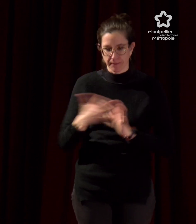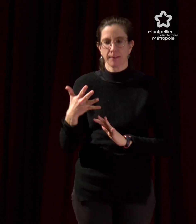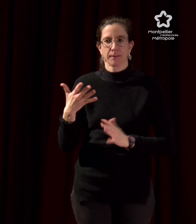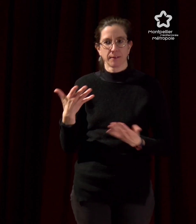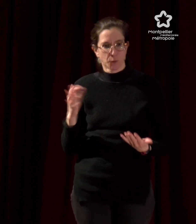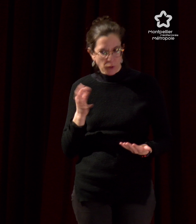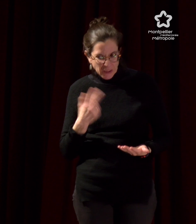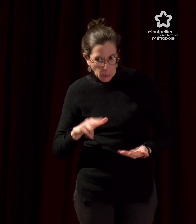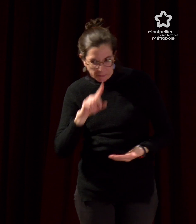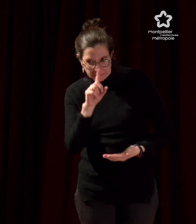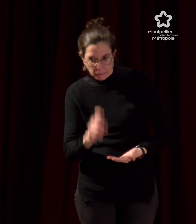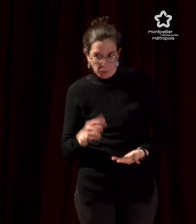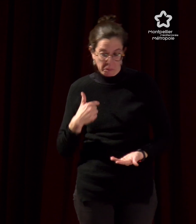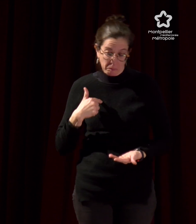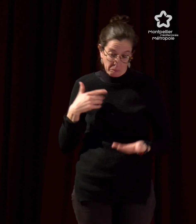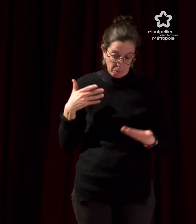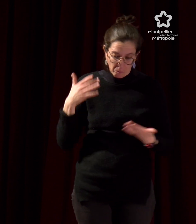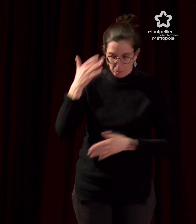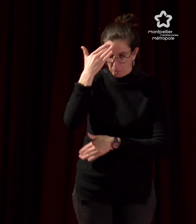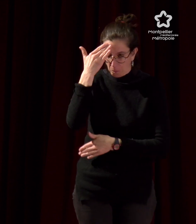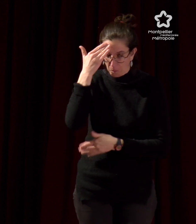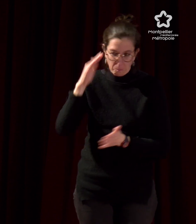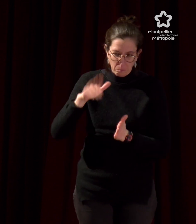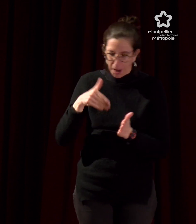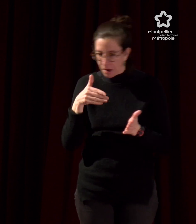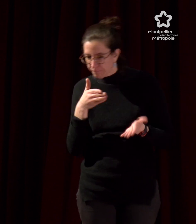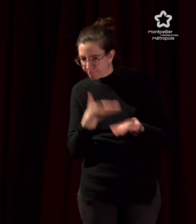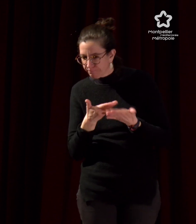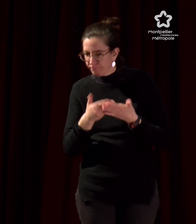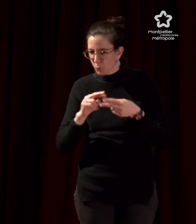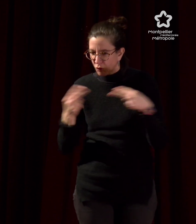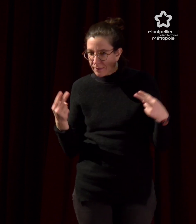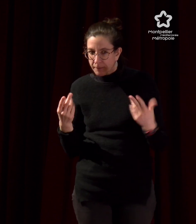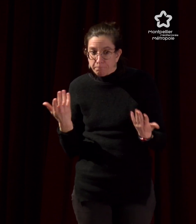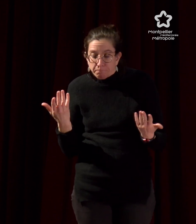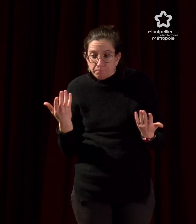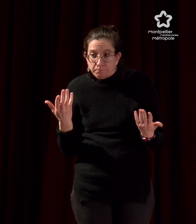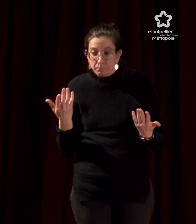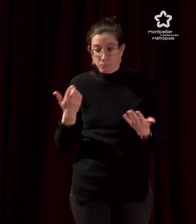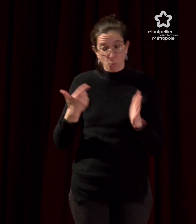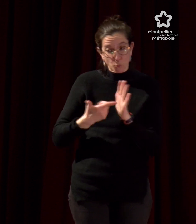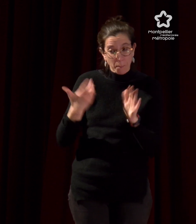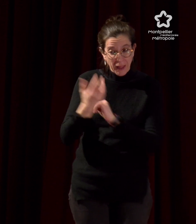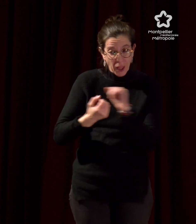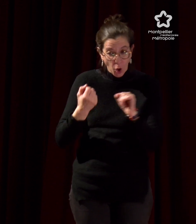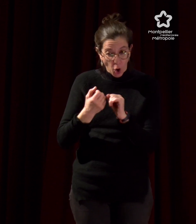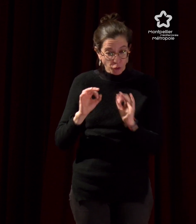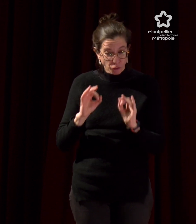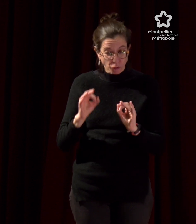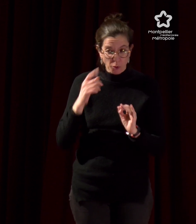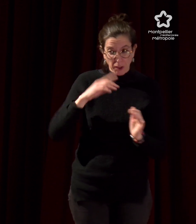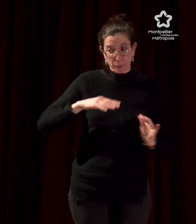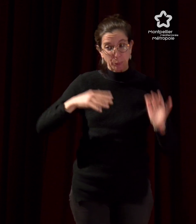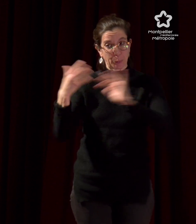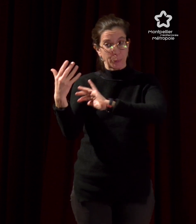toujours là? Parce que c'est pas mon domaine, donc j'y connais pas grand-chose. Mais j'avais l'impression que ça avait dû prendre 2000 ans d'aller d'Alaska jusqu'en Terre de